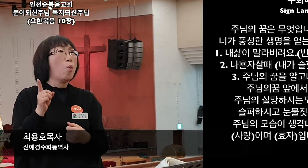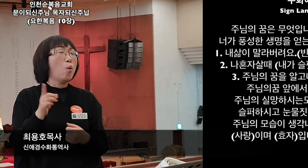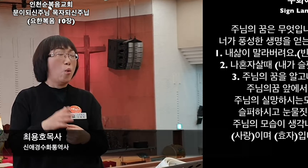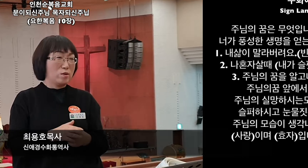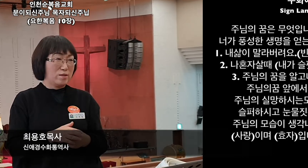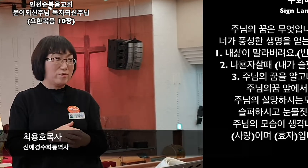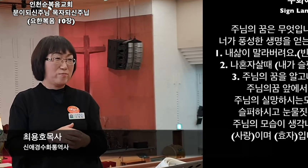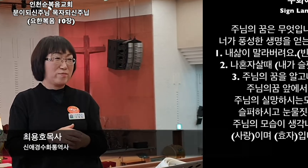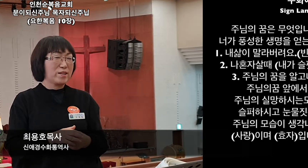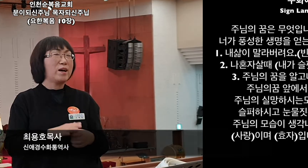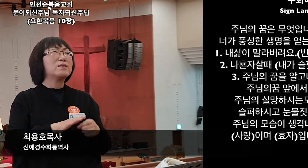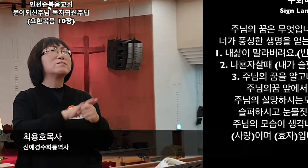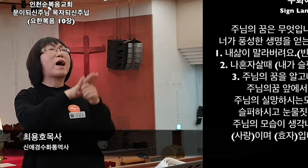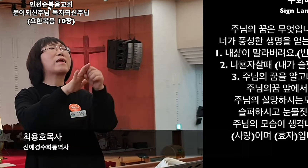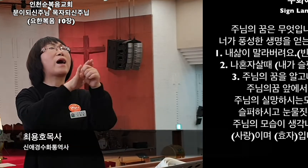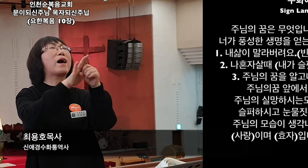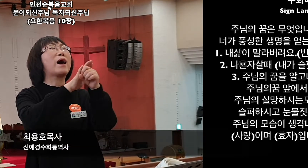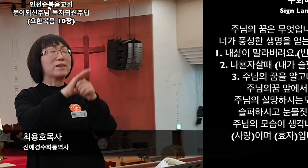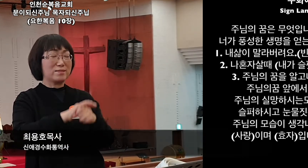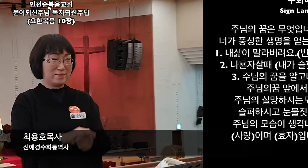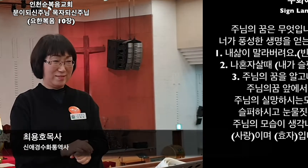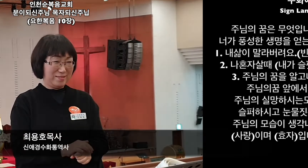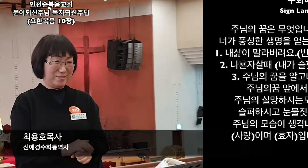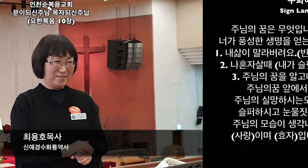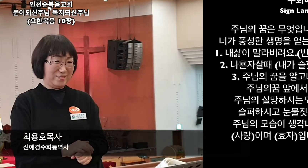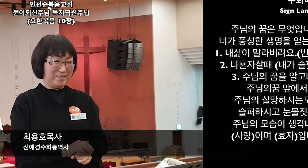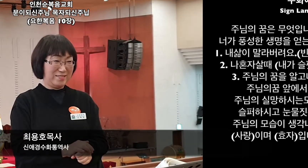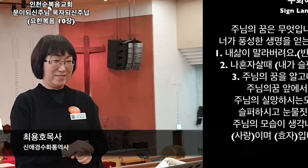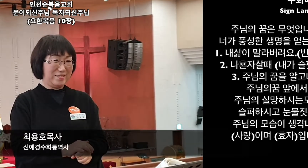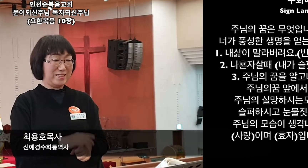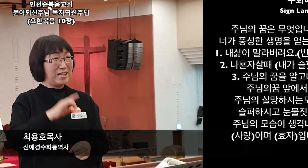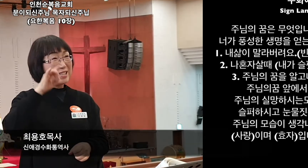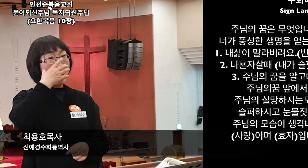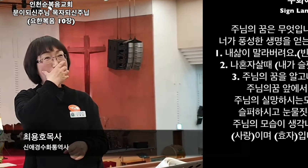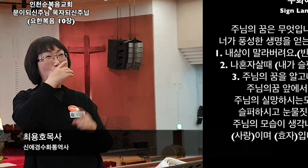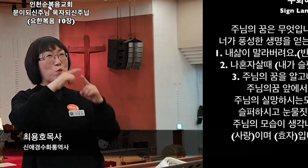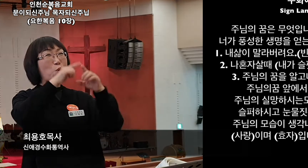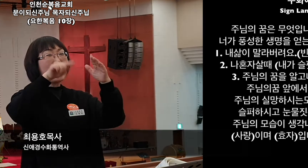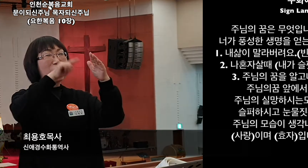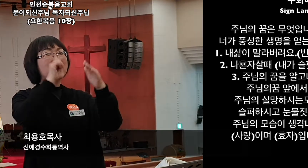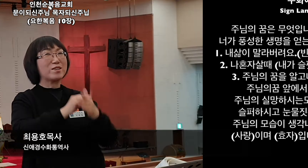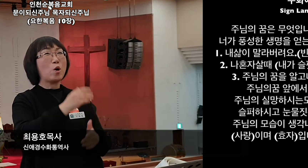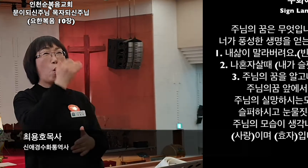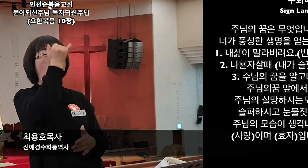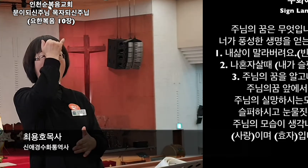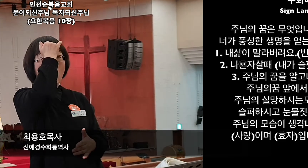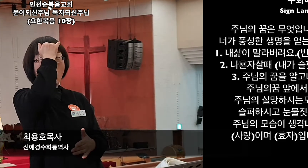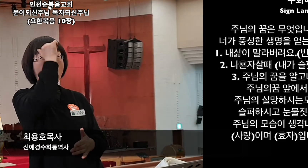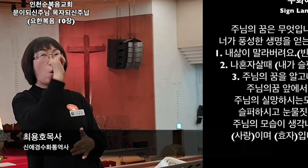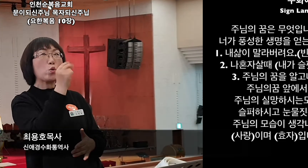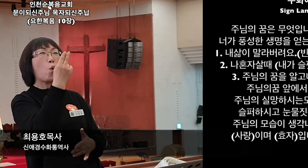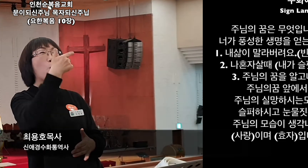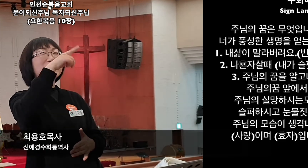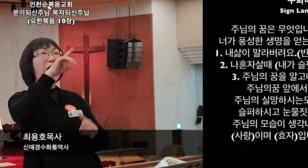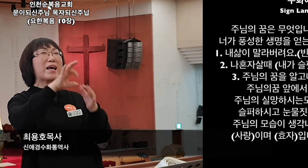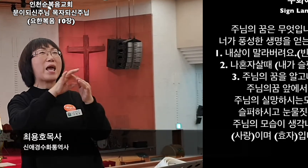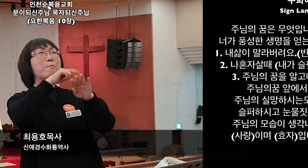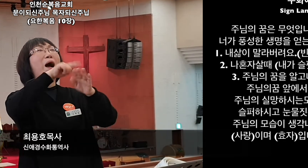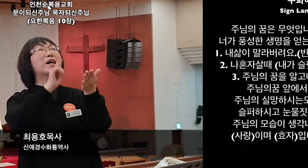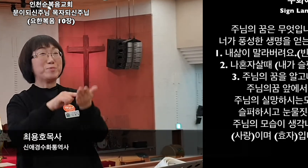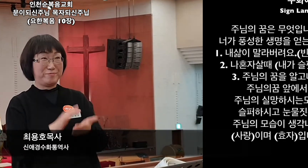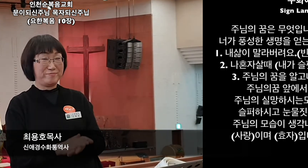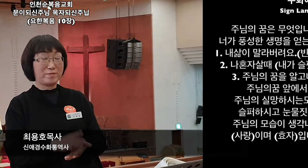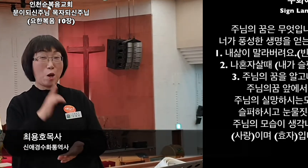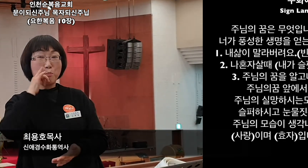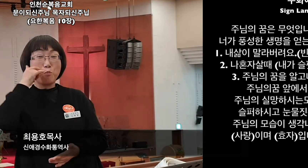부릅니까? 이런 걸 사랑이라고 불러요. 이런 걸 뭐라고 부릅니까? 인천스 보호께서는 이걸 효자의 마음이라고 불러요. 부모님 앞에서